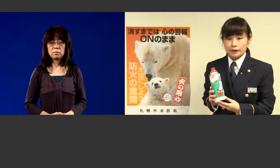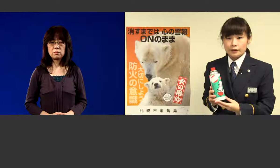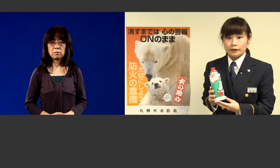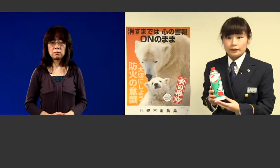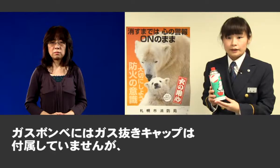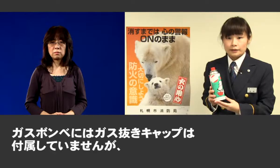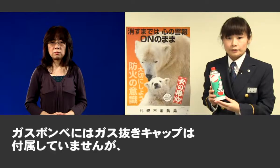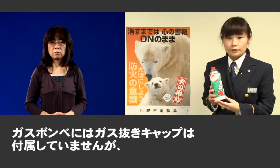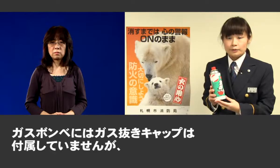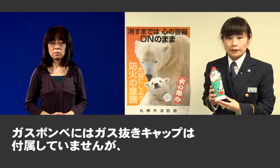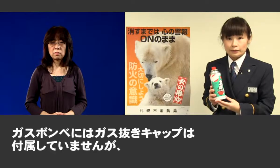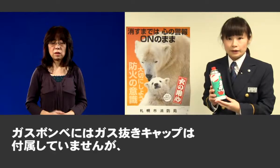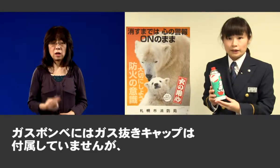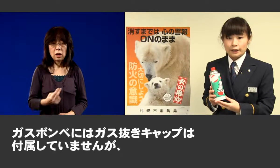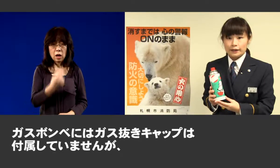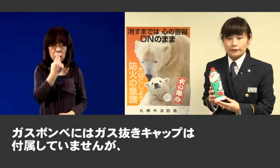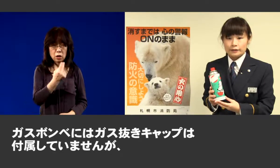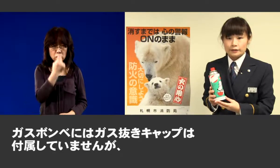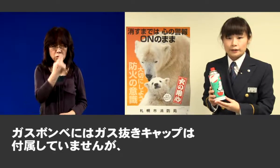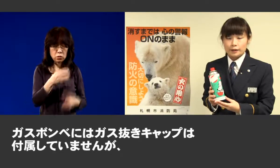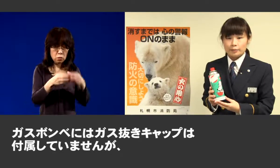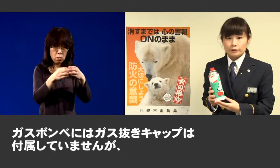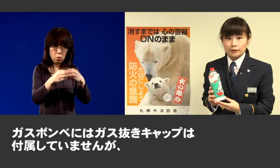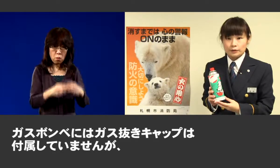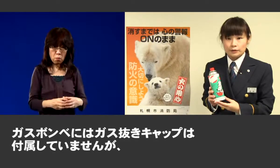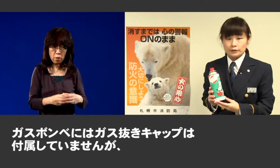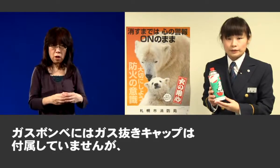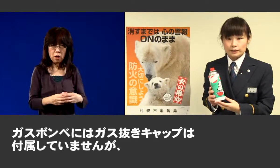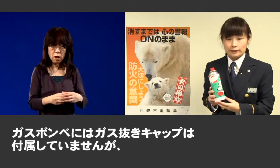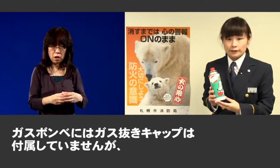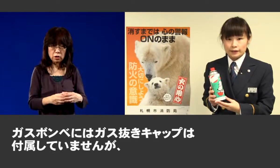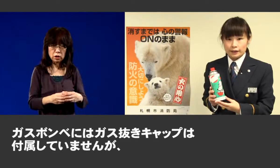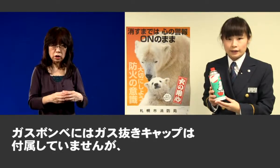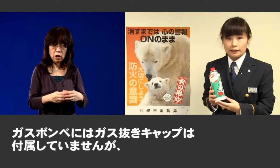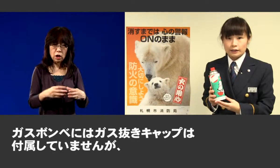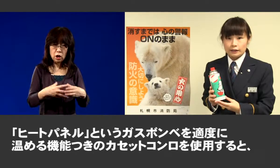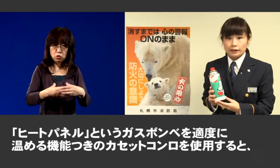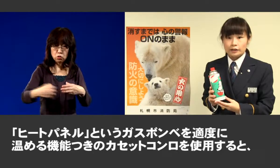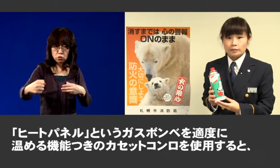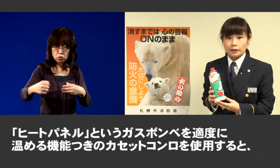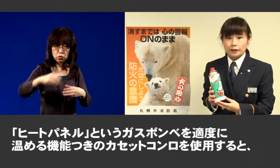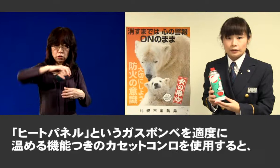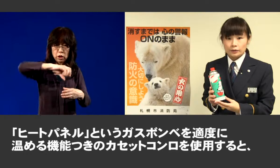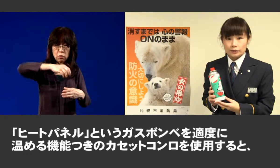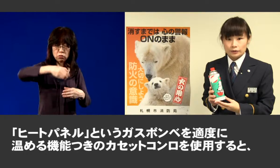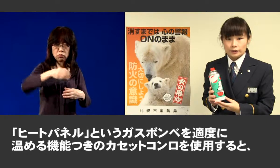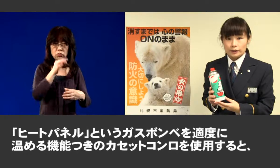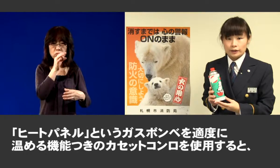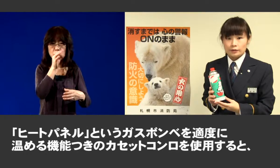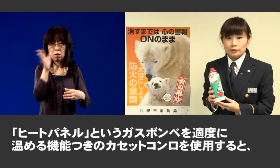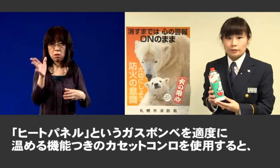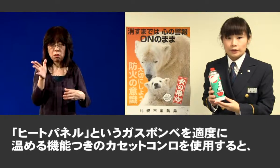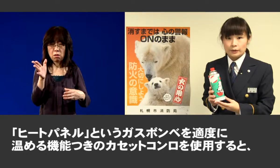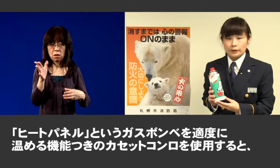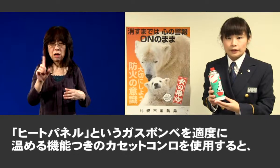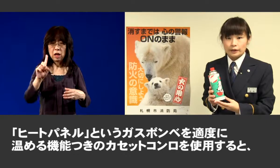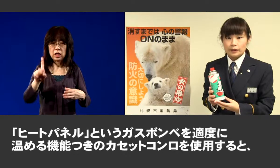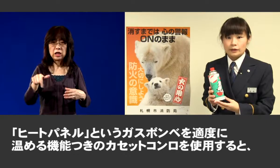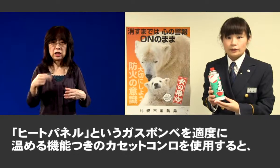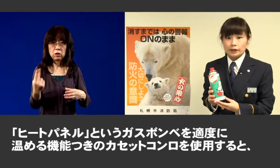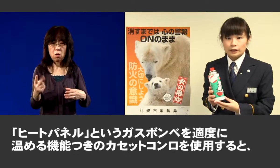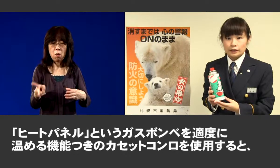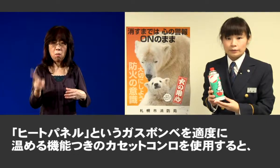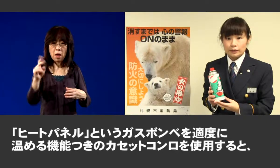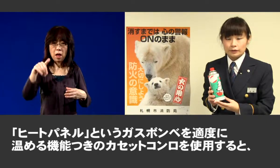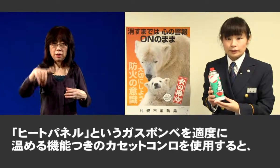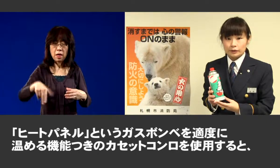ガスボンベにはガス抜きキャップは付属していませんが、 ヒートパネルというガスボンベを適